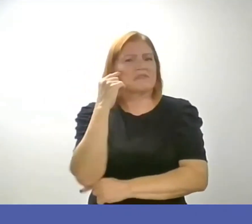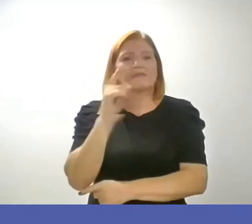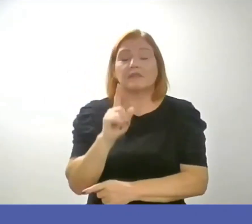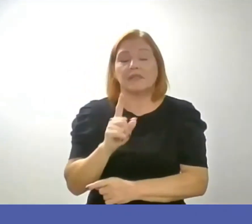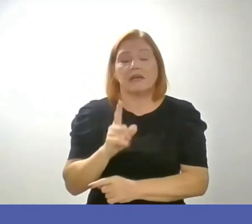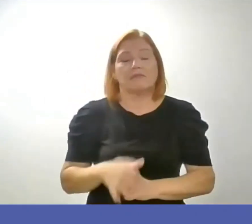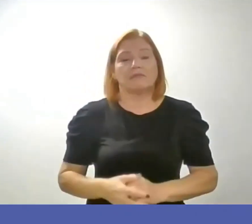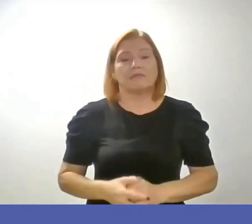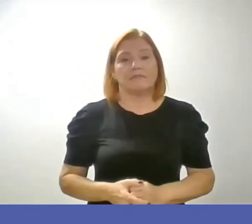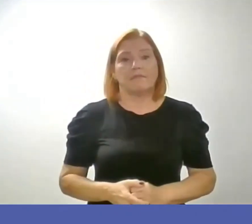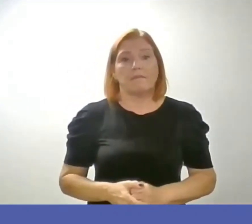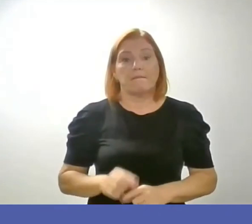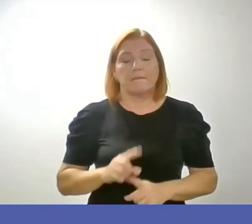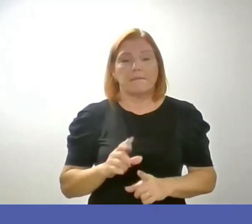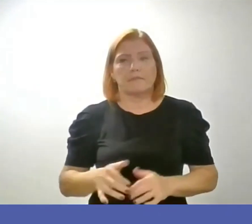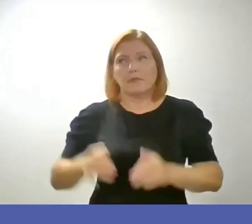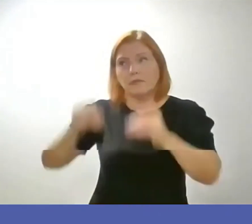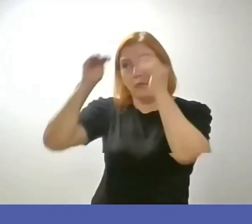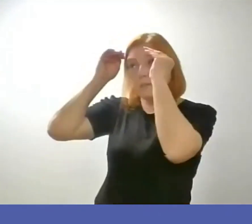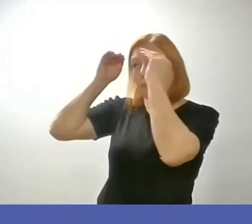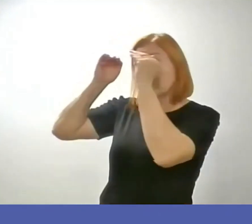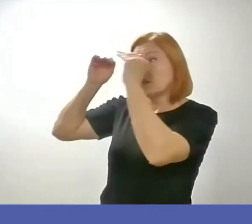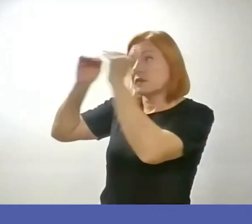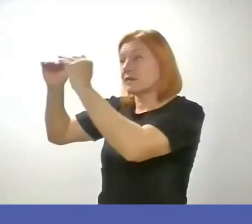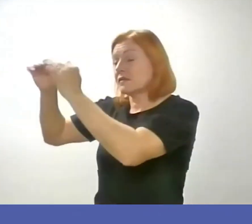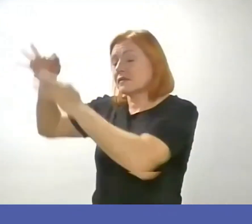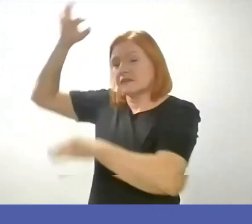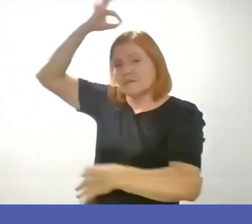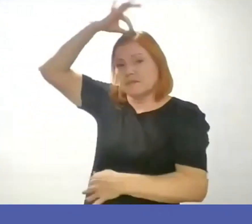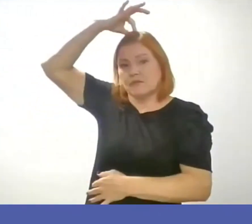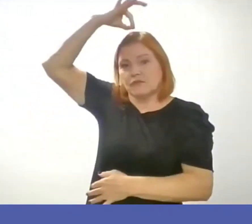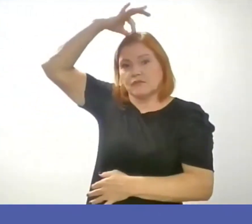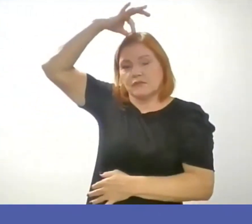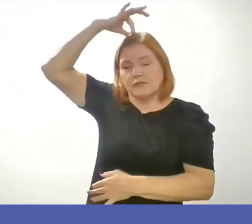Nós somos obedientes ao Espírito.